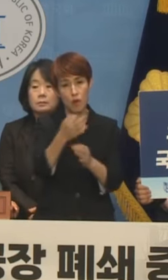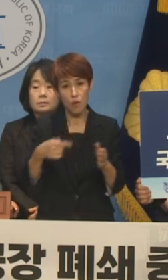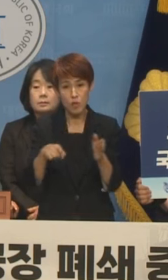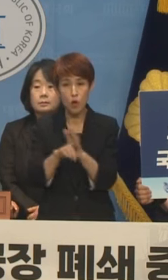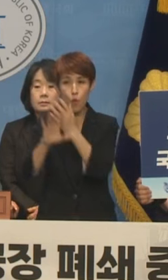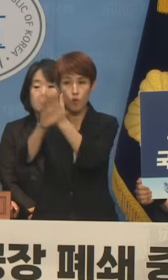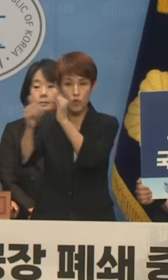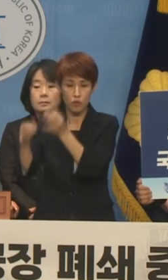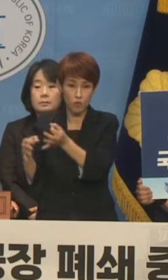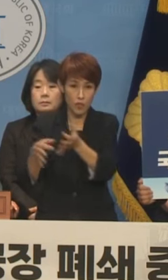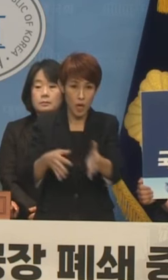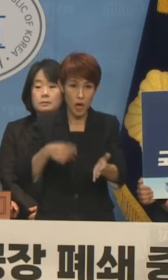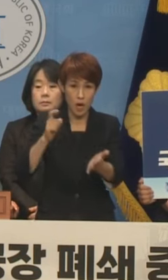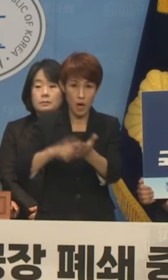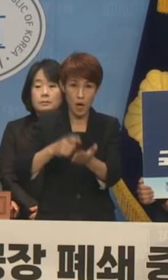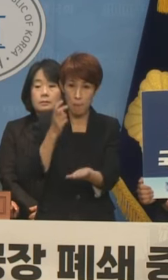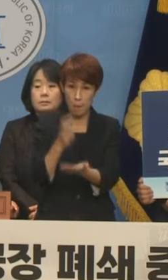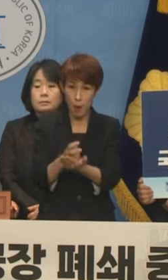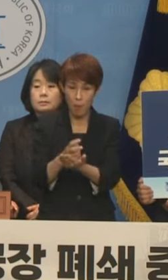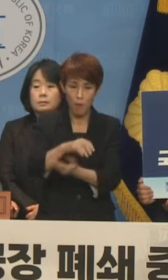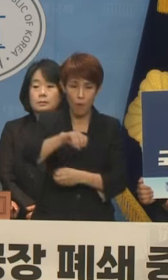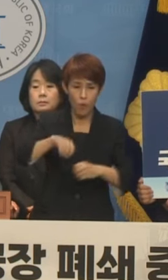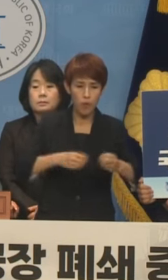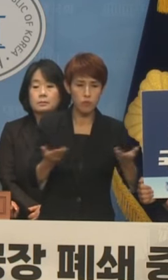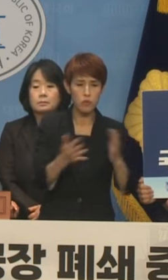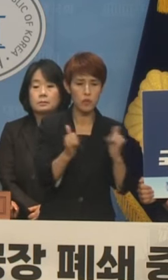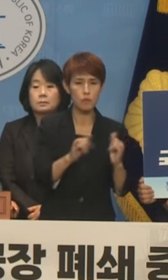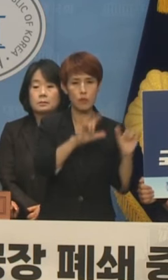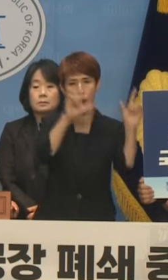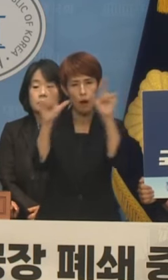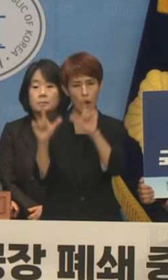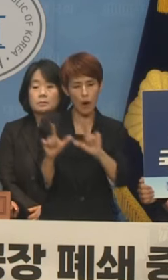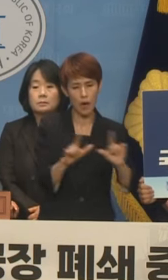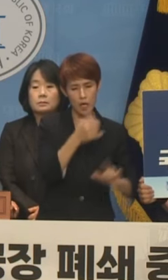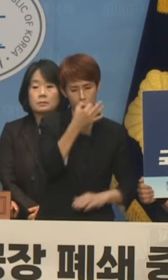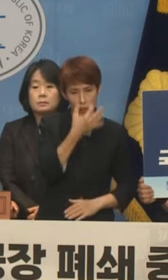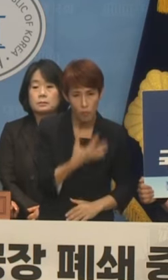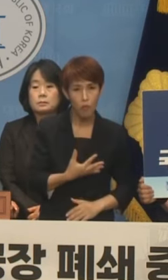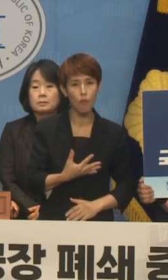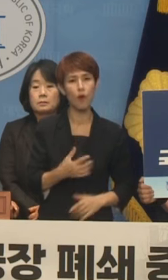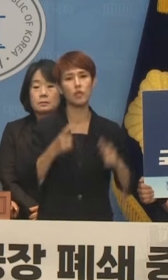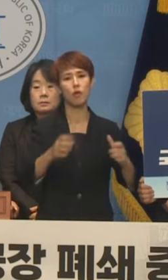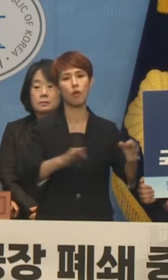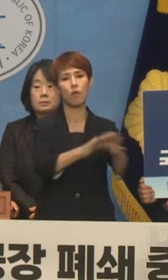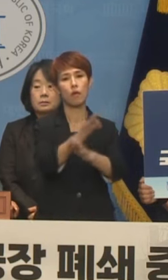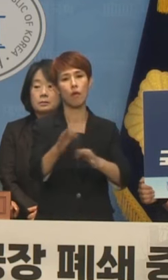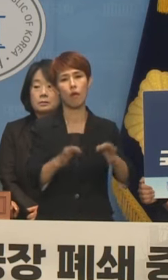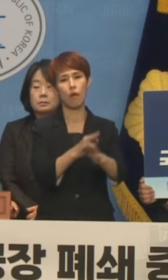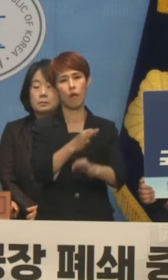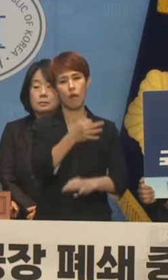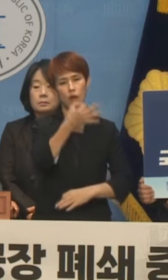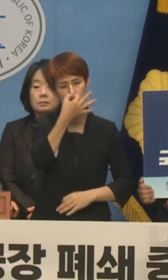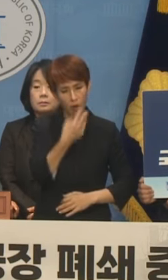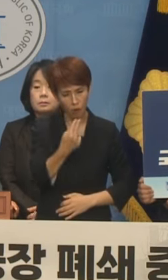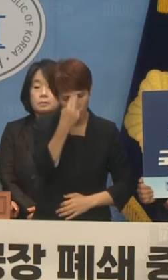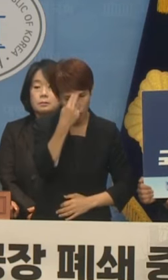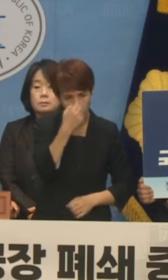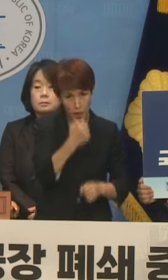투자 촉진법이 오히려 노동자들의 삶을 위협하고 지역 경제를 파탄내는 것을